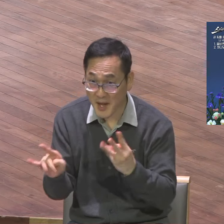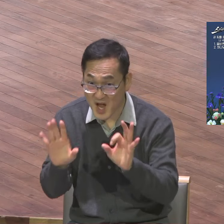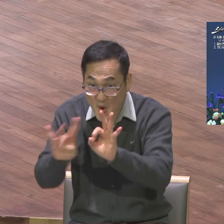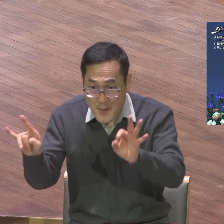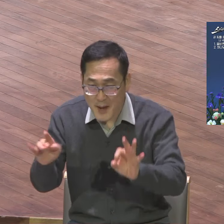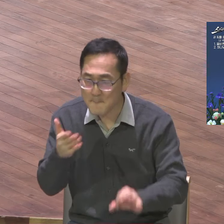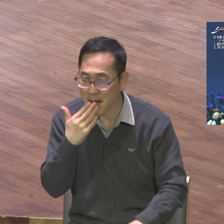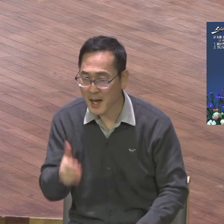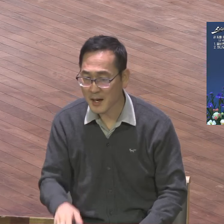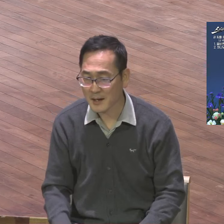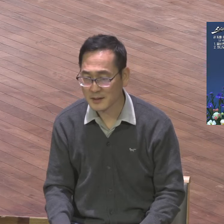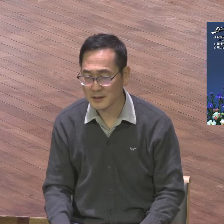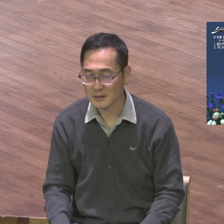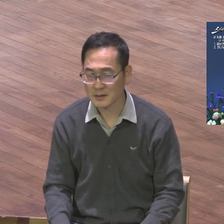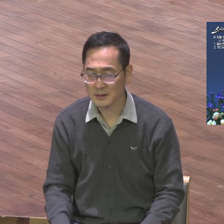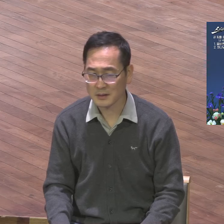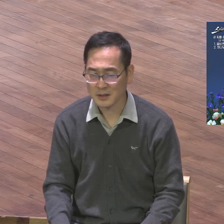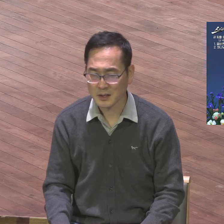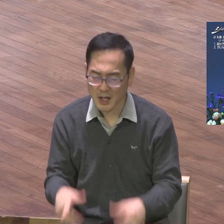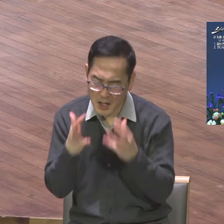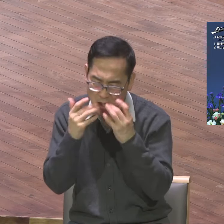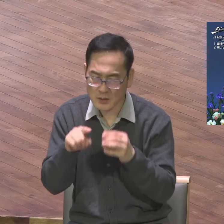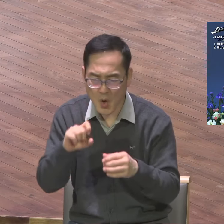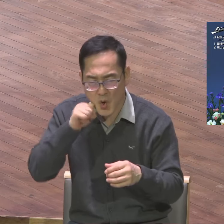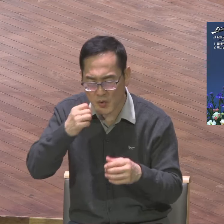모든 것을 합력하여 선을 이루어 주신 것이다.